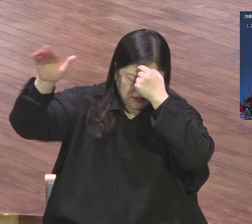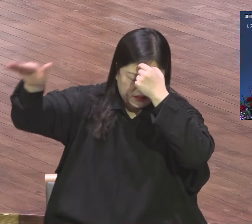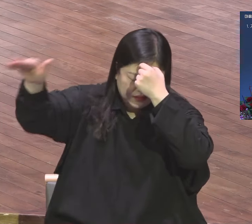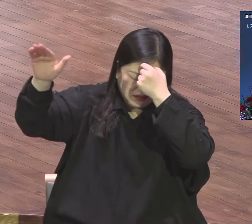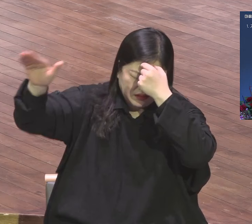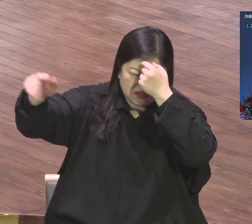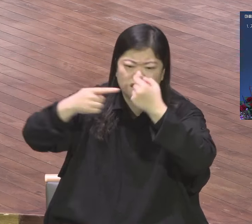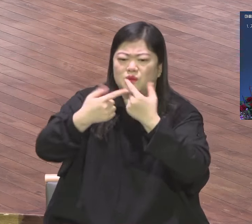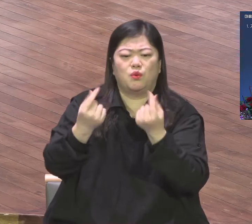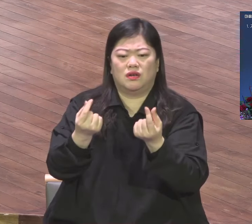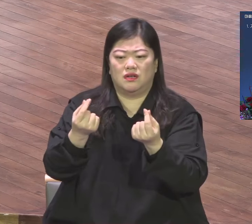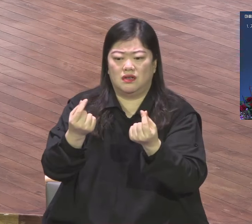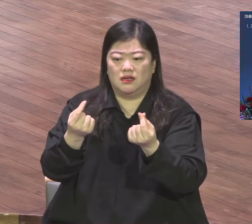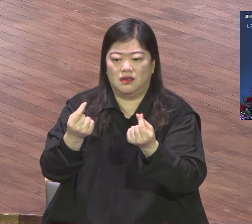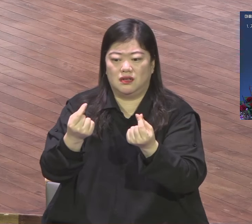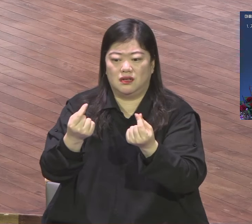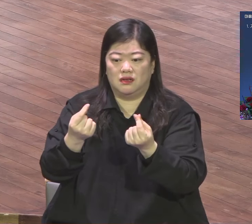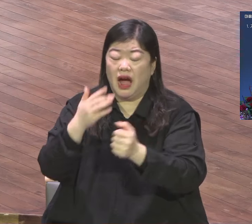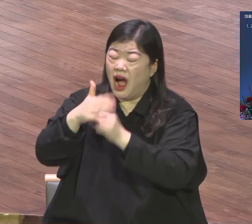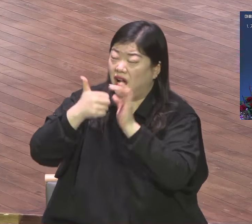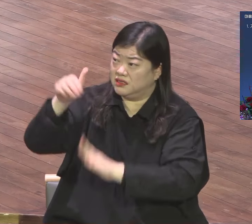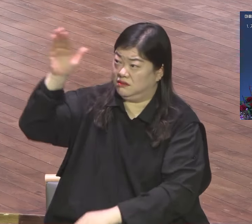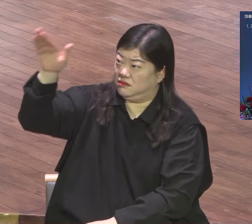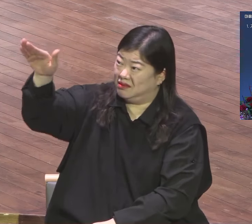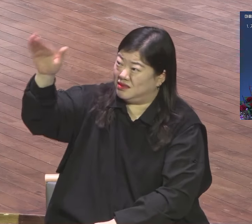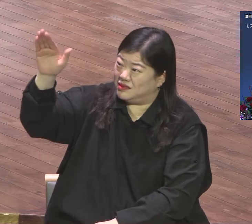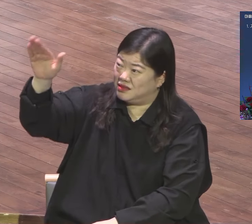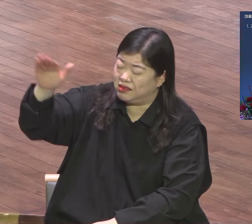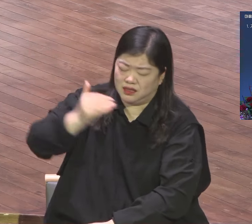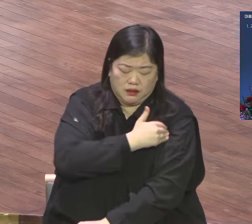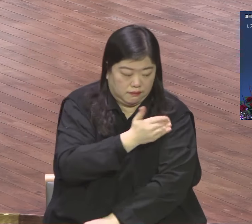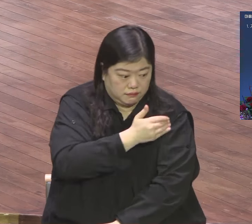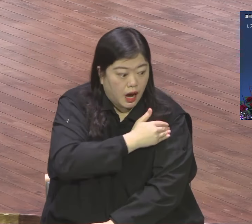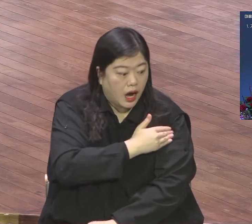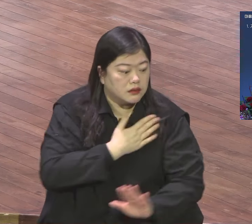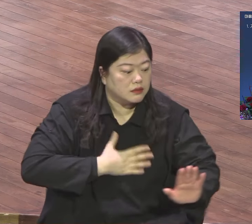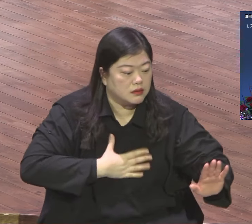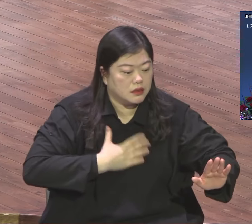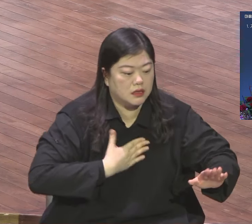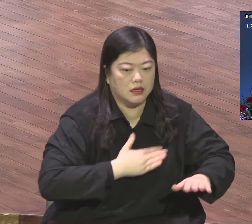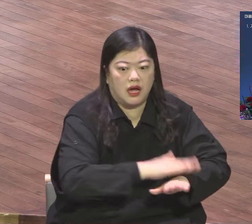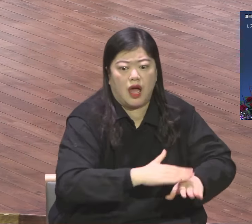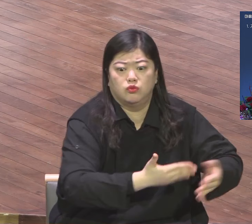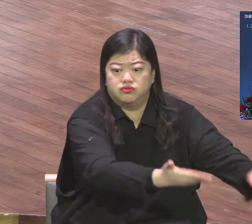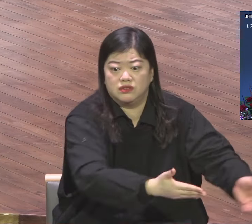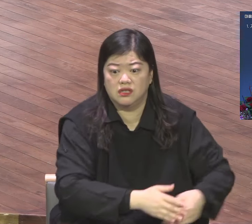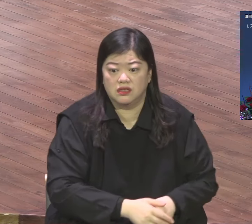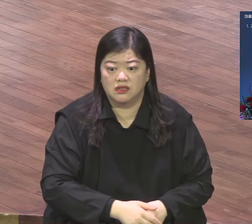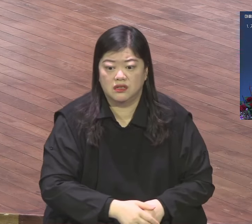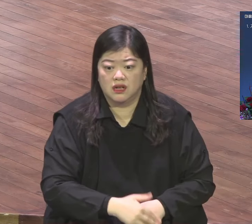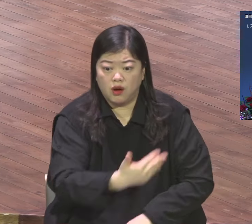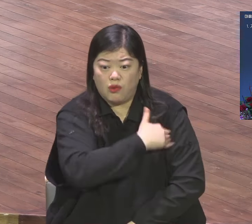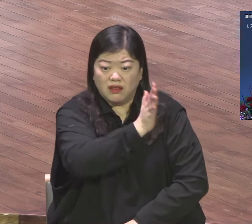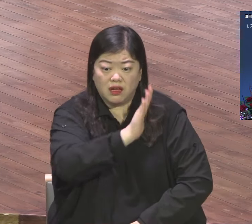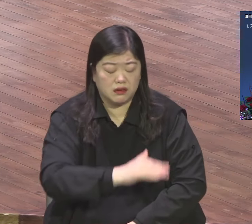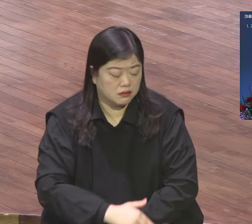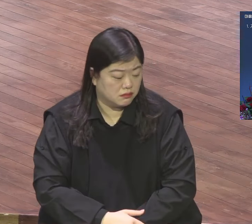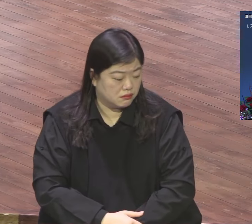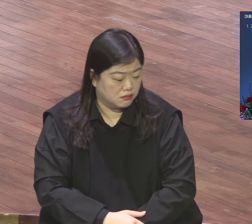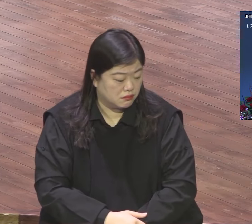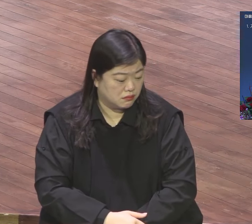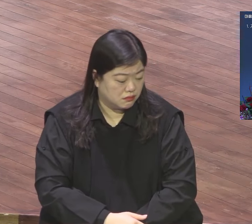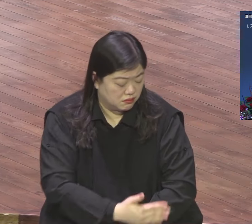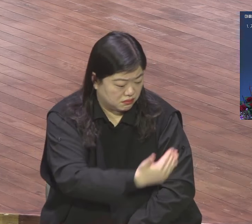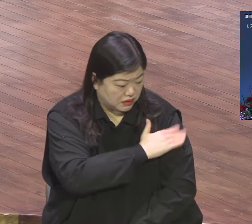다 해결해 주신다. 이 사람 저 사람과 변명할 거 없습니다. 기도하세요. 하나님 다 알아서 다 처리합니다.